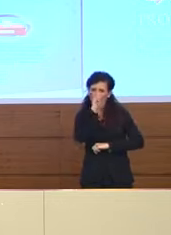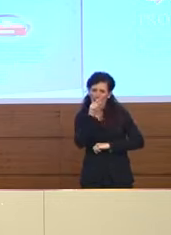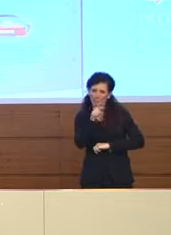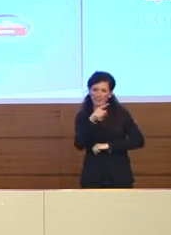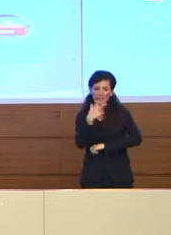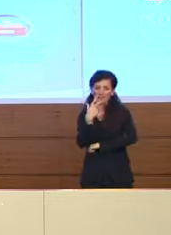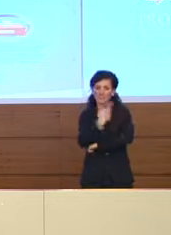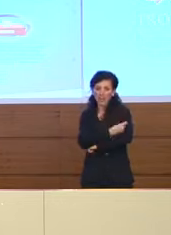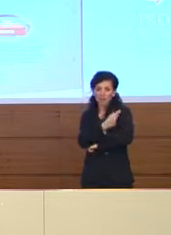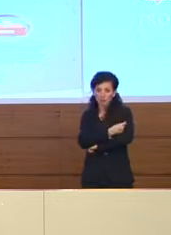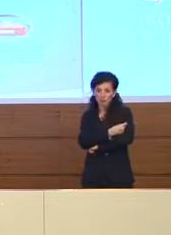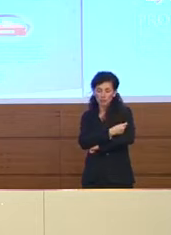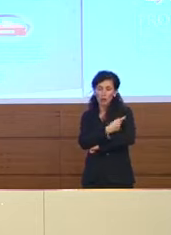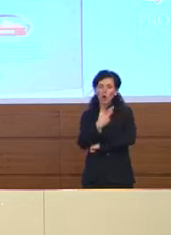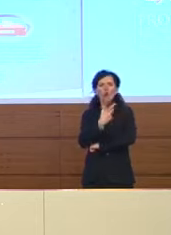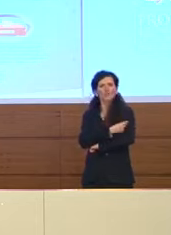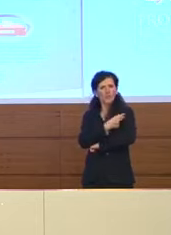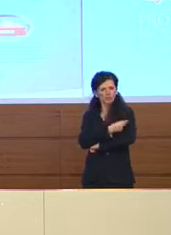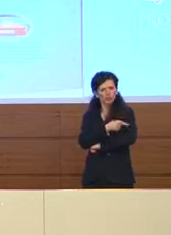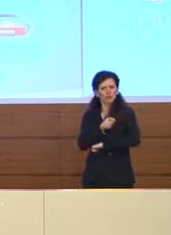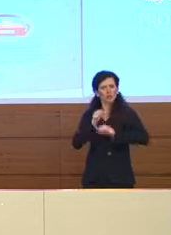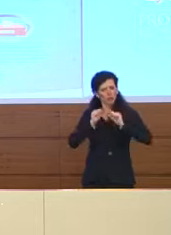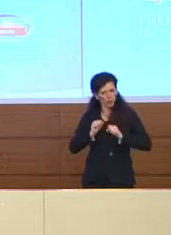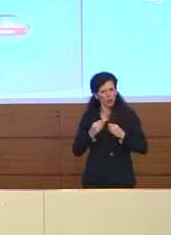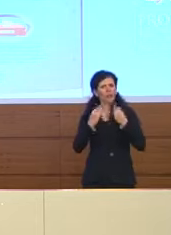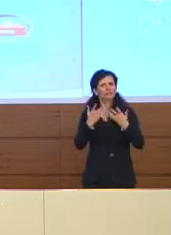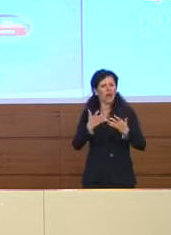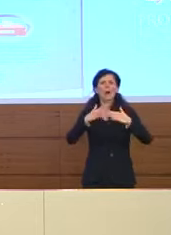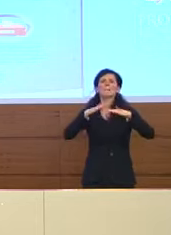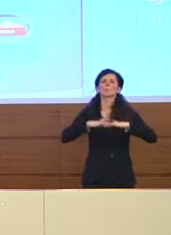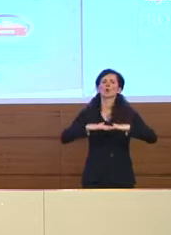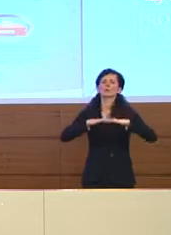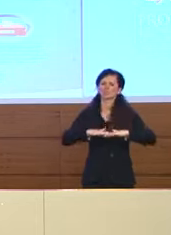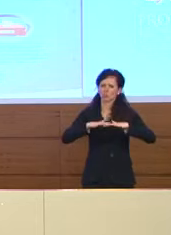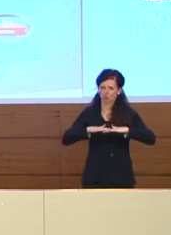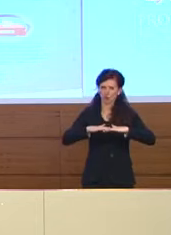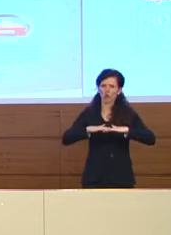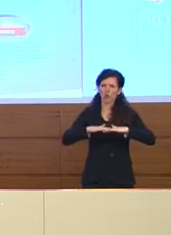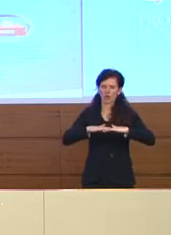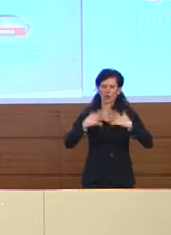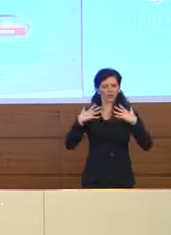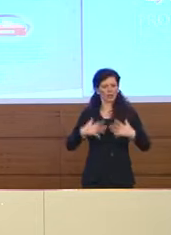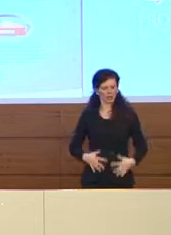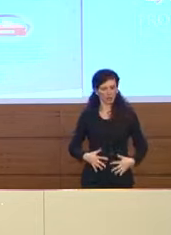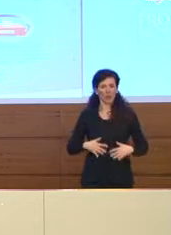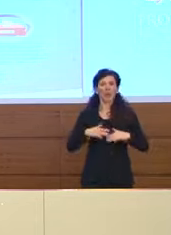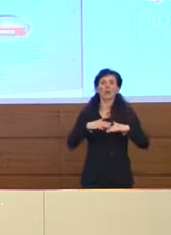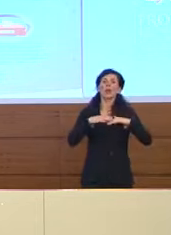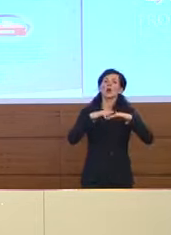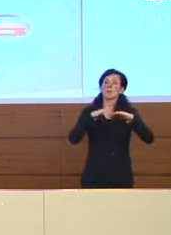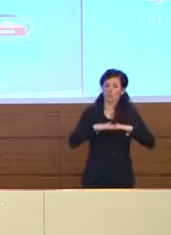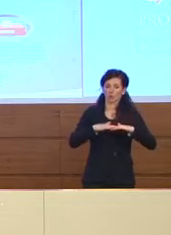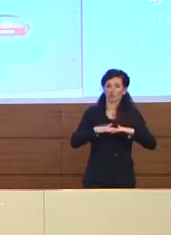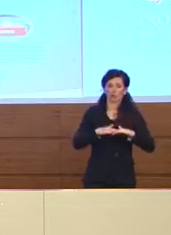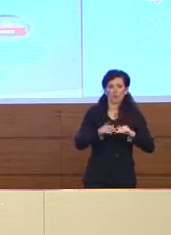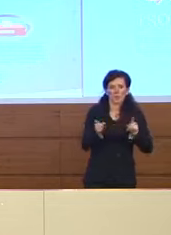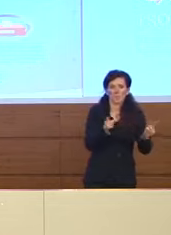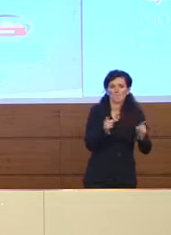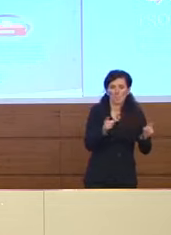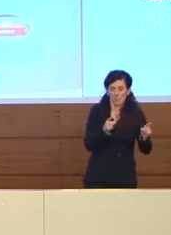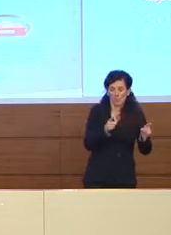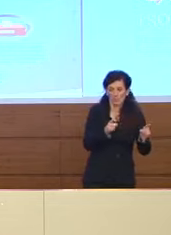conferirà una protezione permanente altri in cui magari la